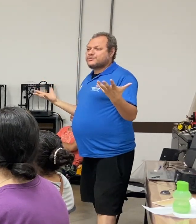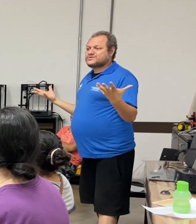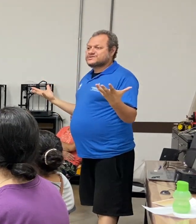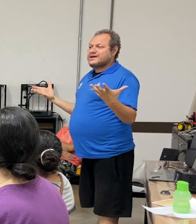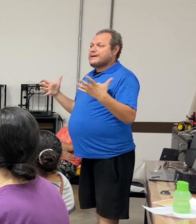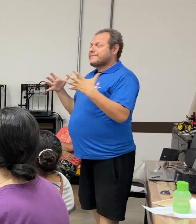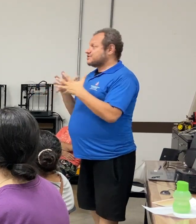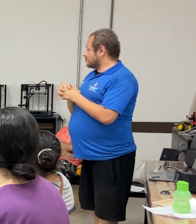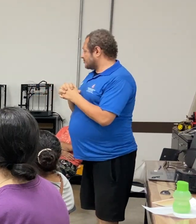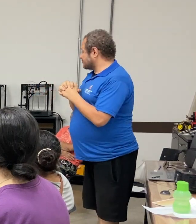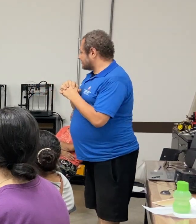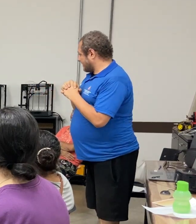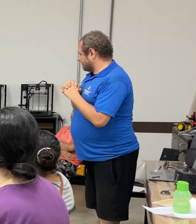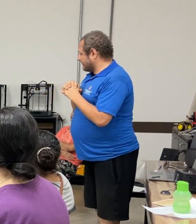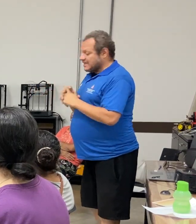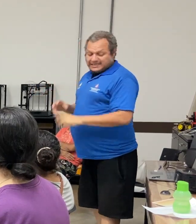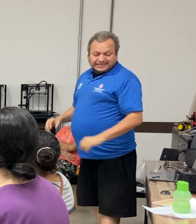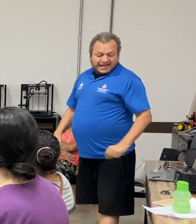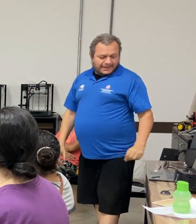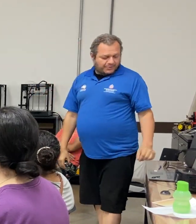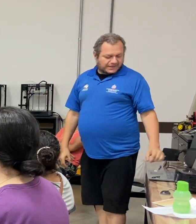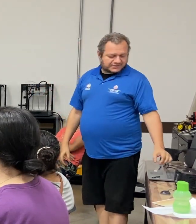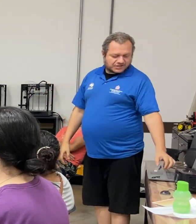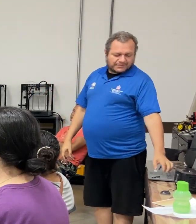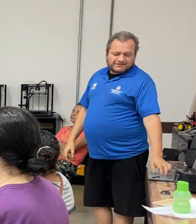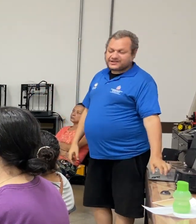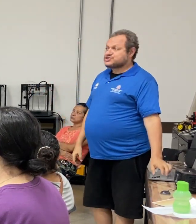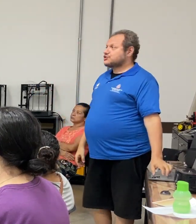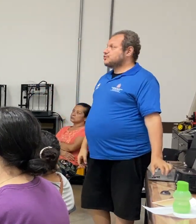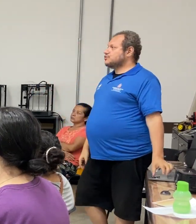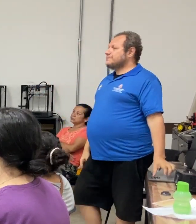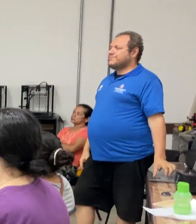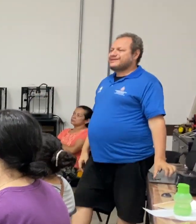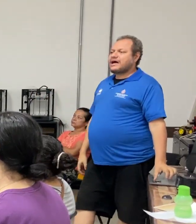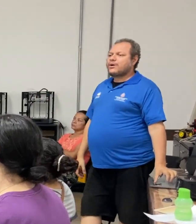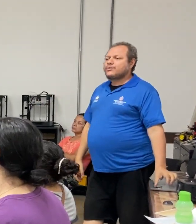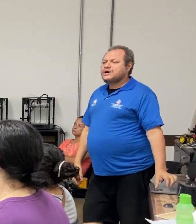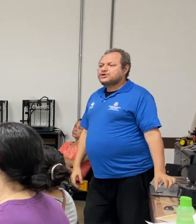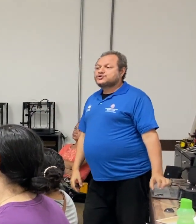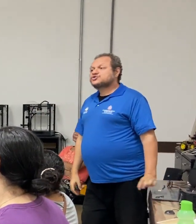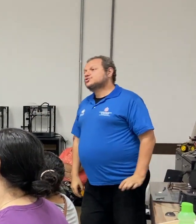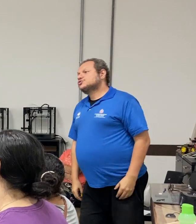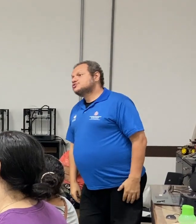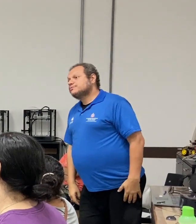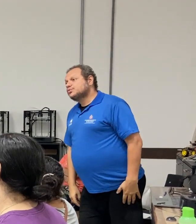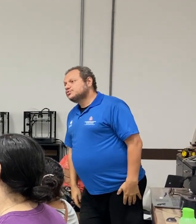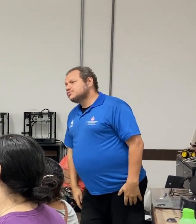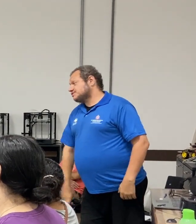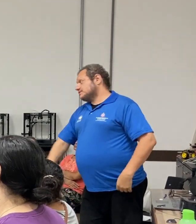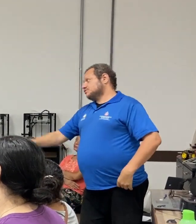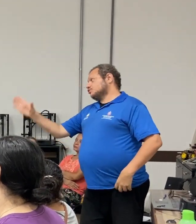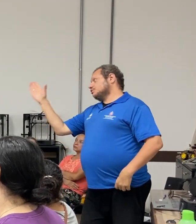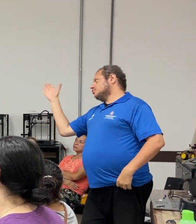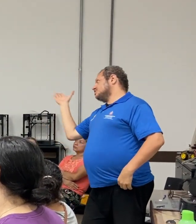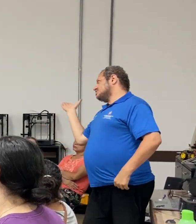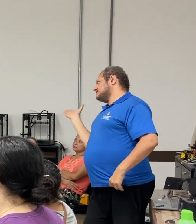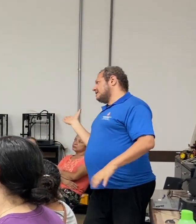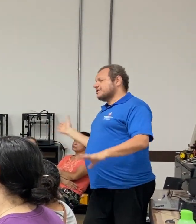conhecemos para surdos, tá? Que na época se chamava Instituto Imperial dos Surdos Mudos. Surdo mudo a gente sabe que é uma